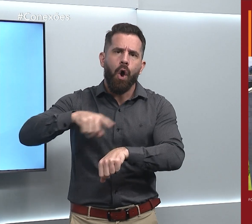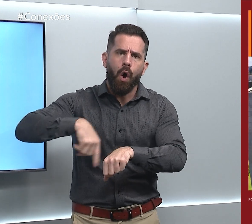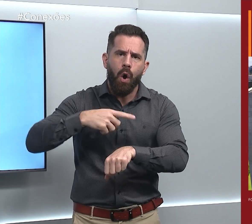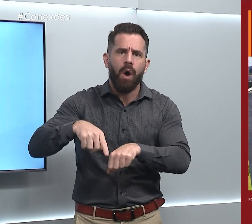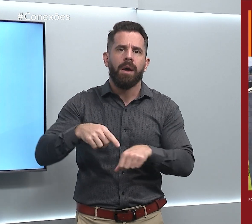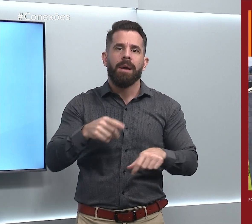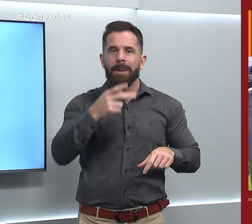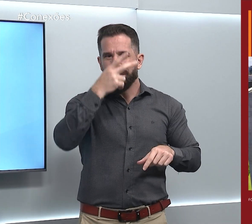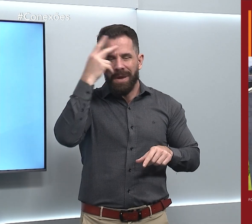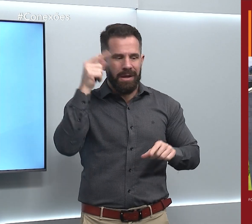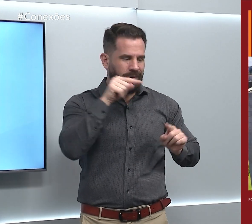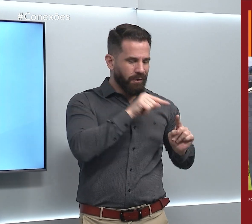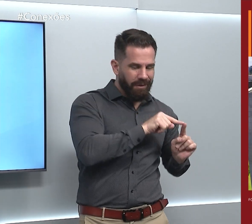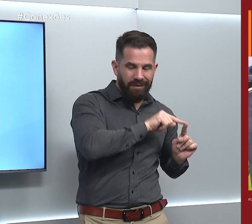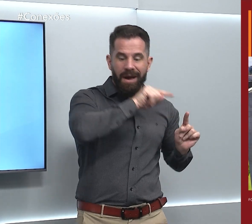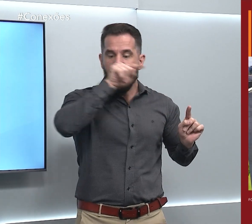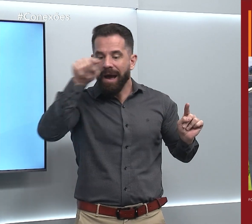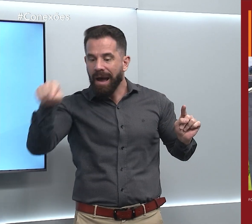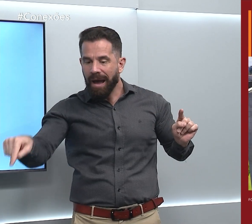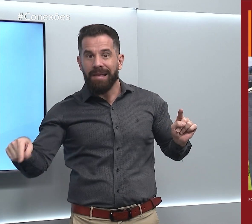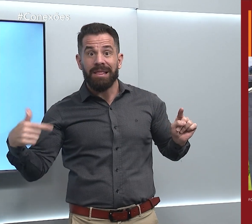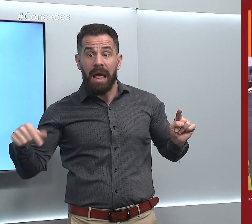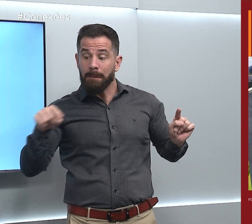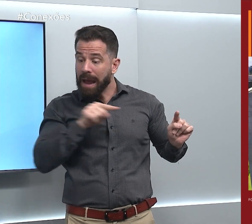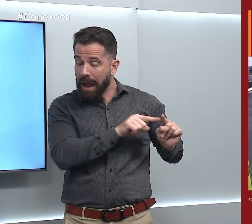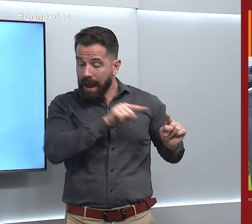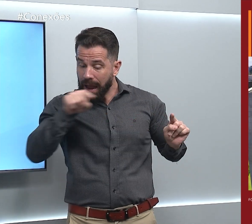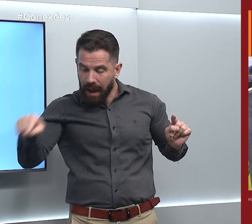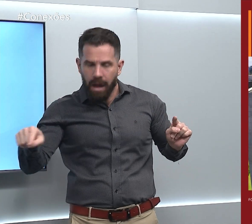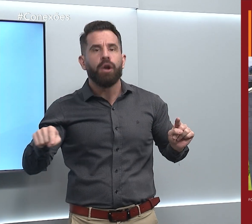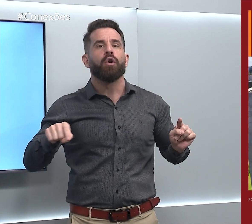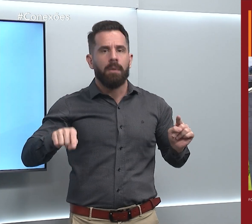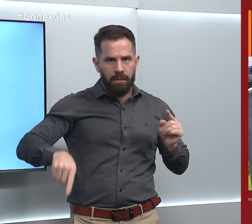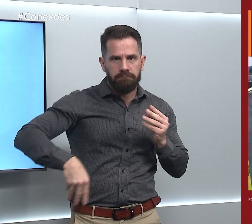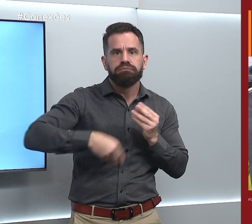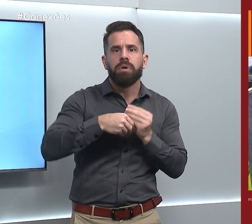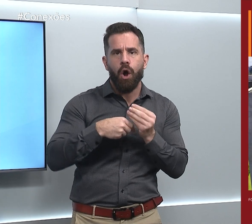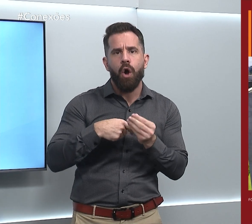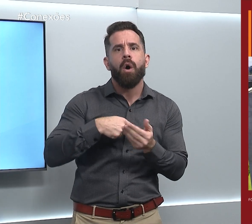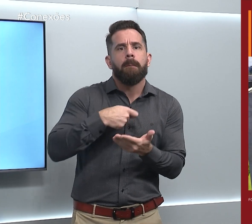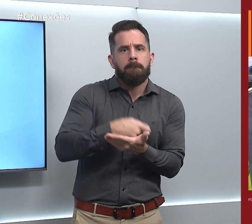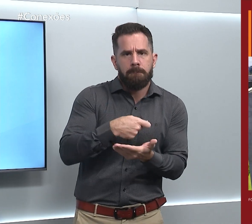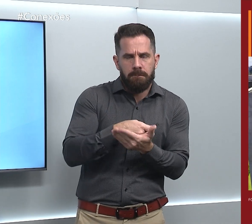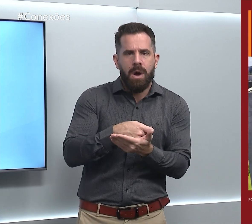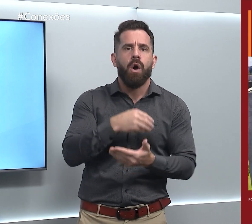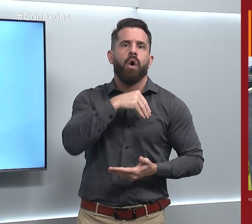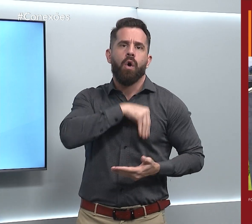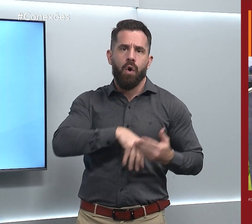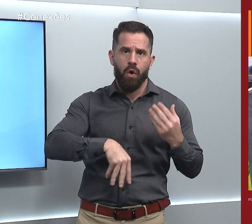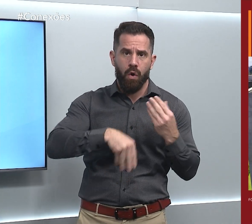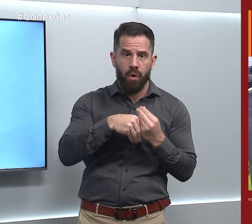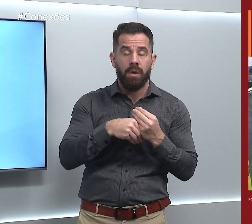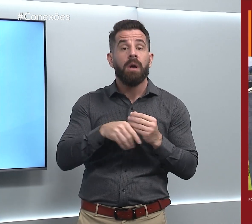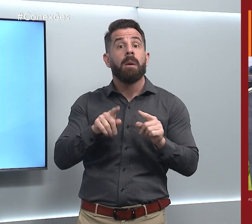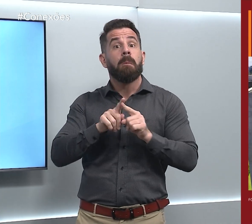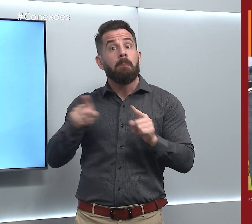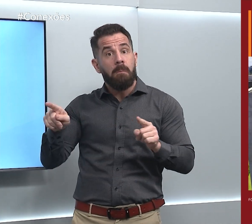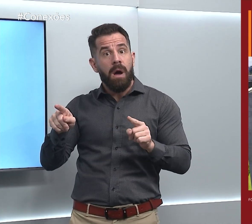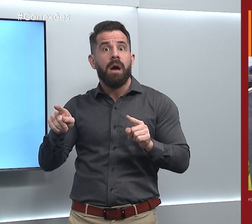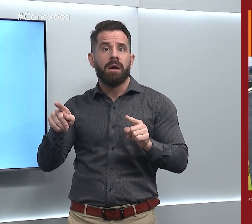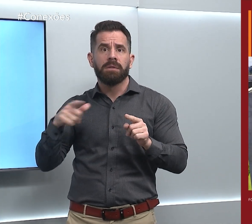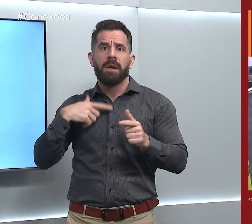dos trabalhadores até o local de trabalho. E esse entendimento foi firmado por maioria de votos pelo